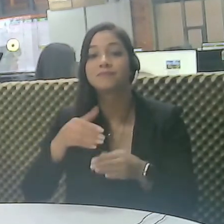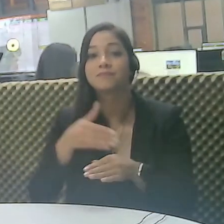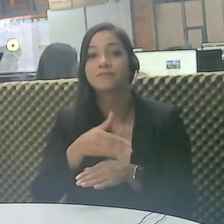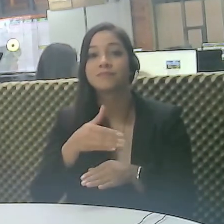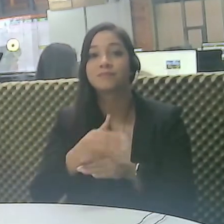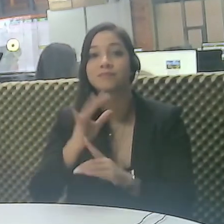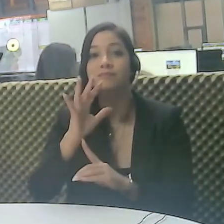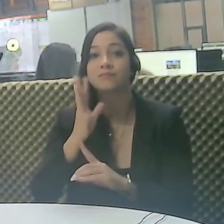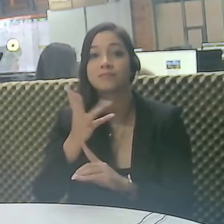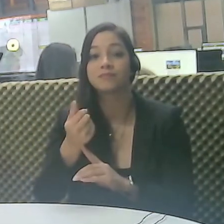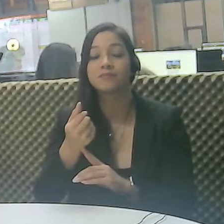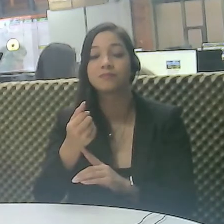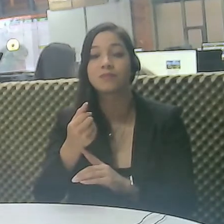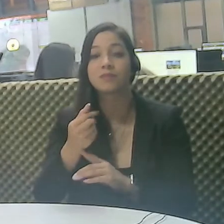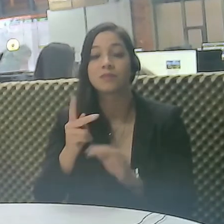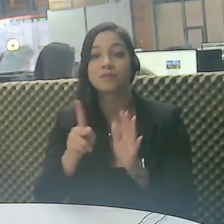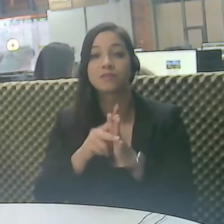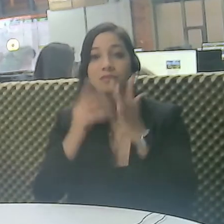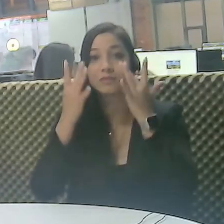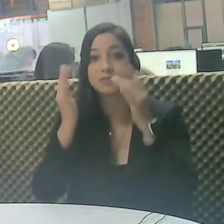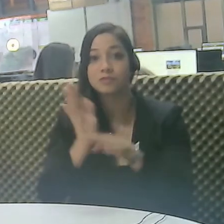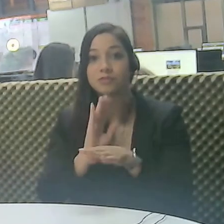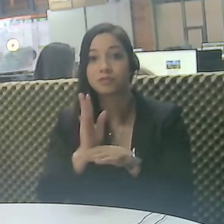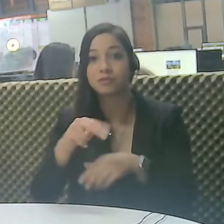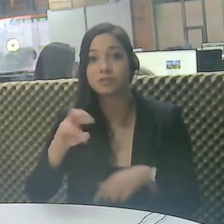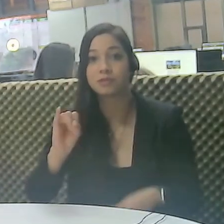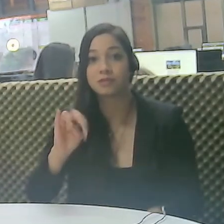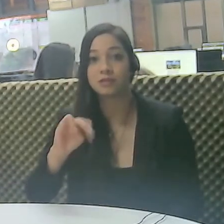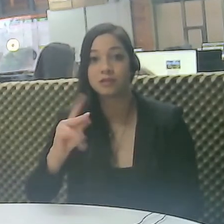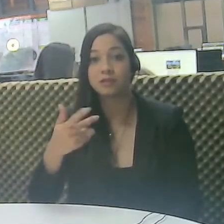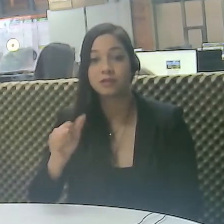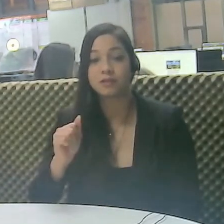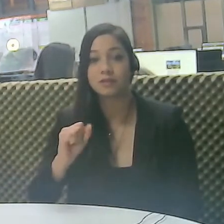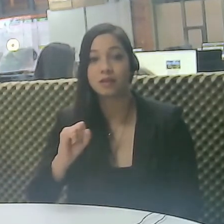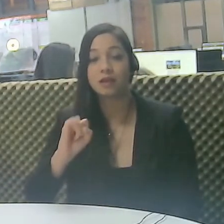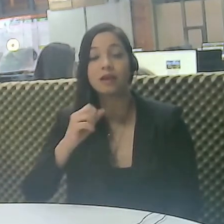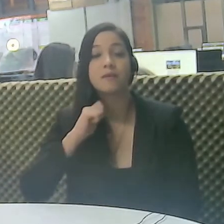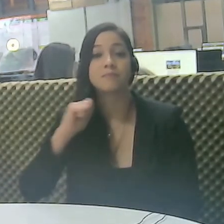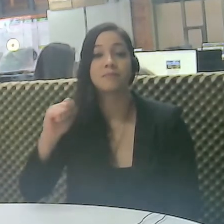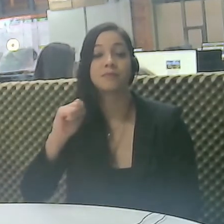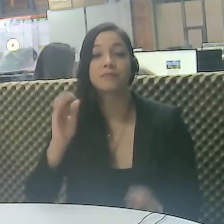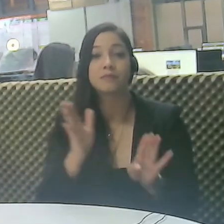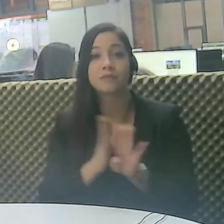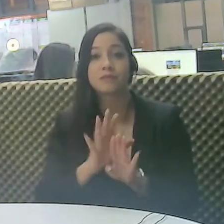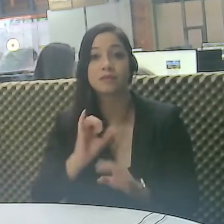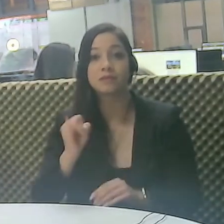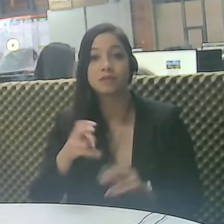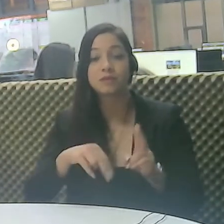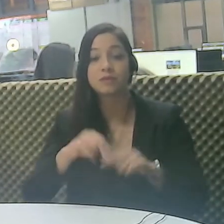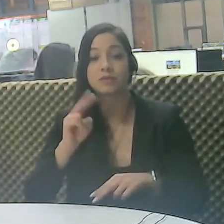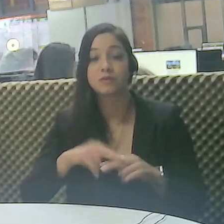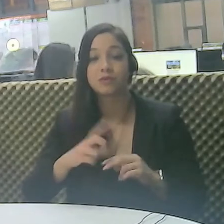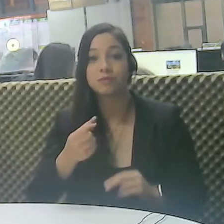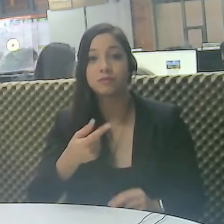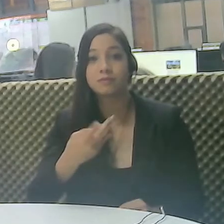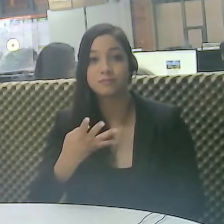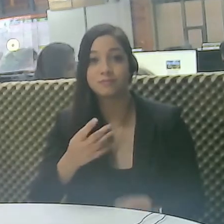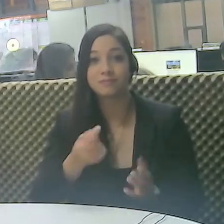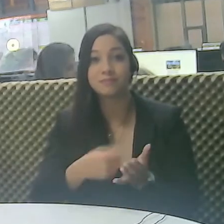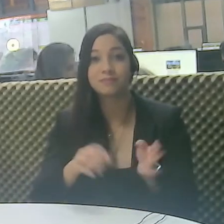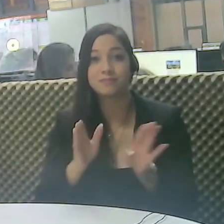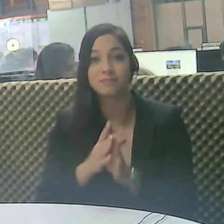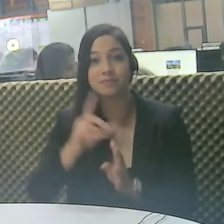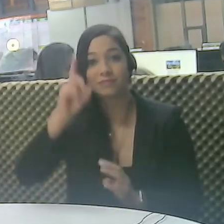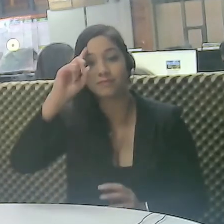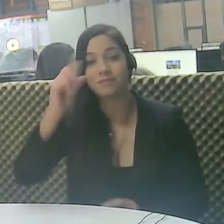Cineteatro Nininha Rocha, para o período de abril a junho de 2023. As inscrições podem ser feitas até o dia 11